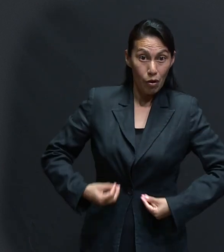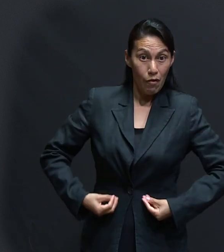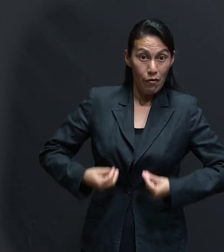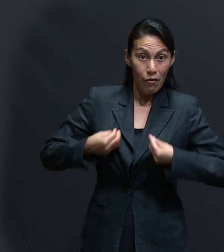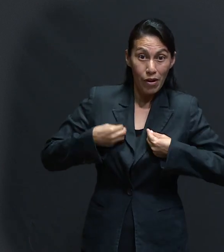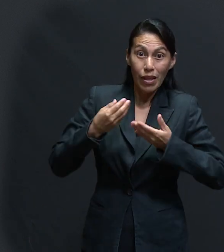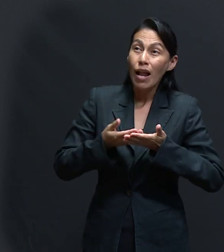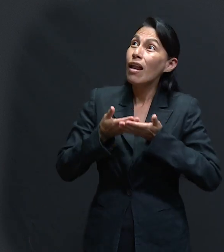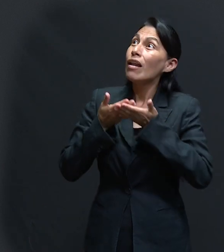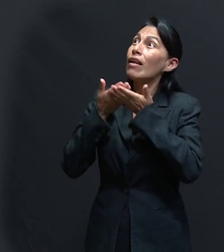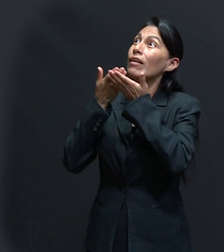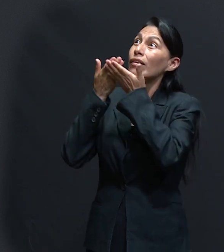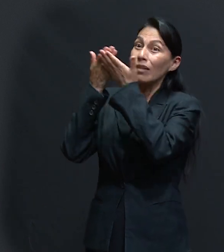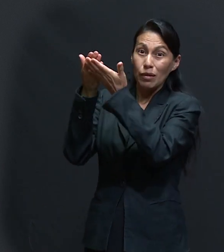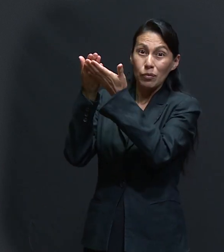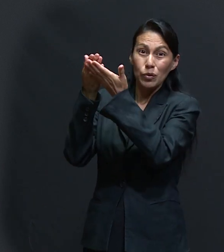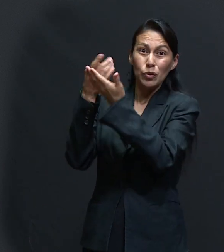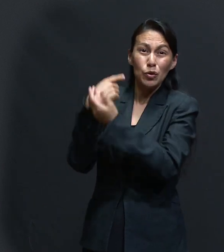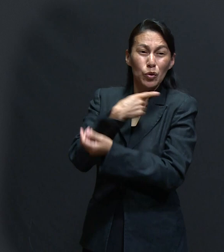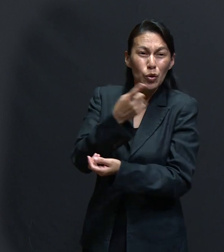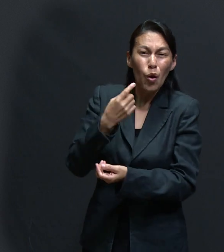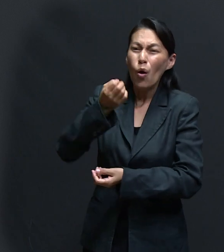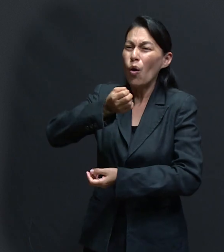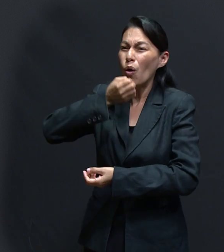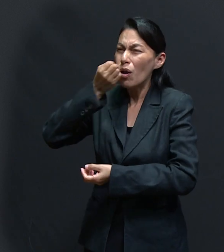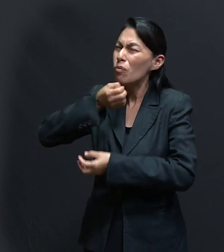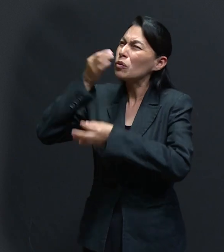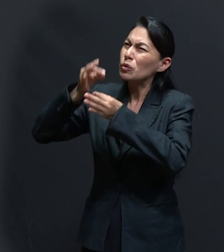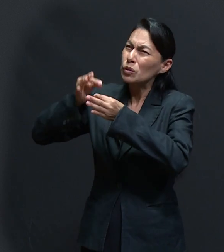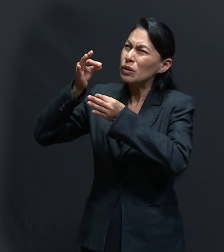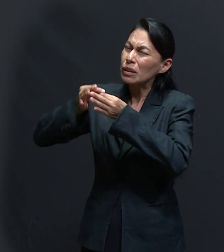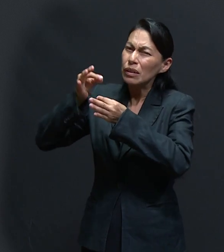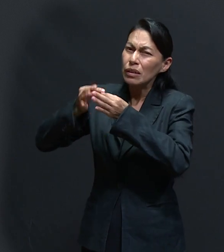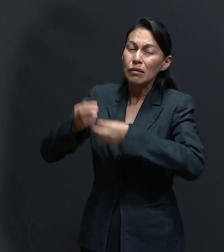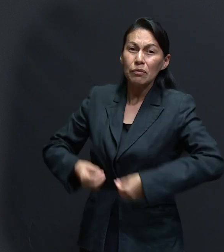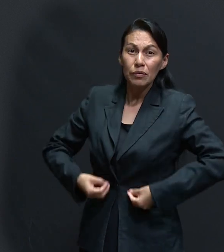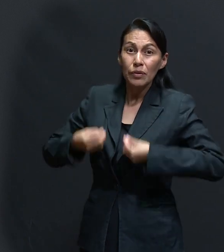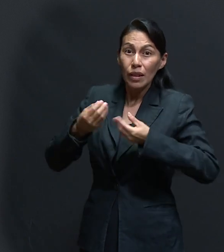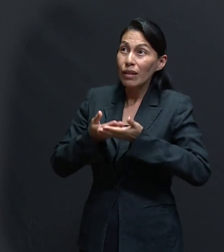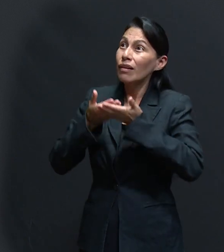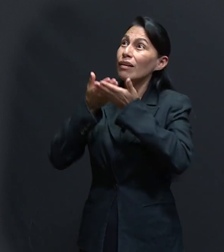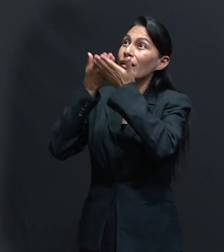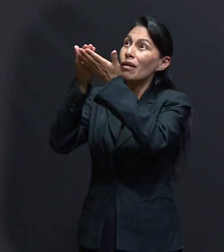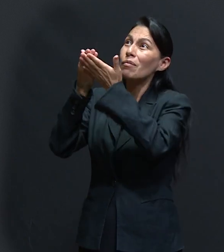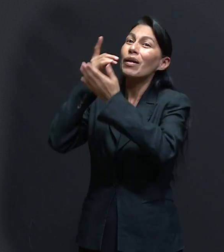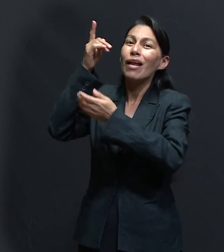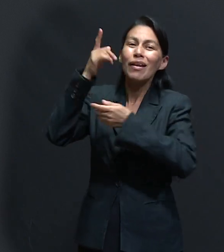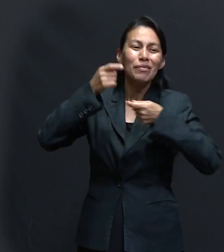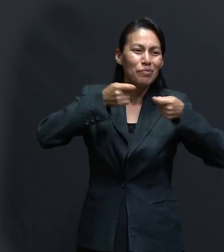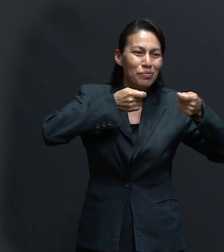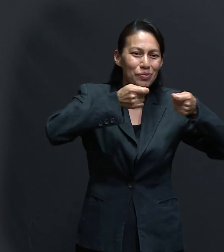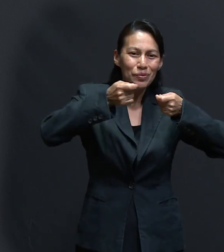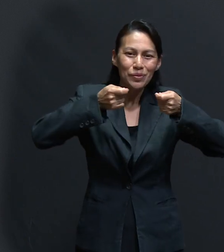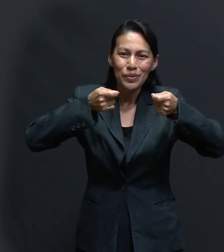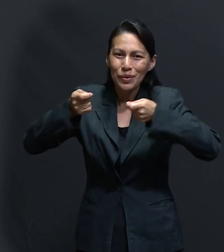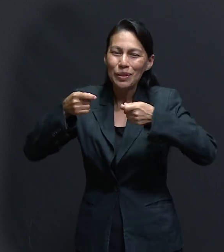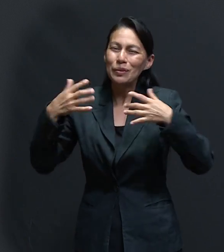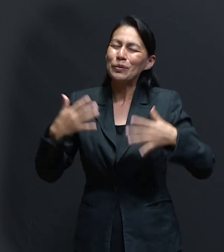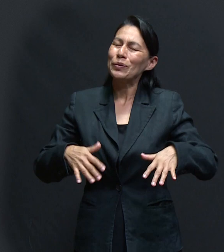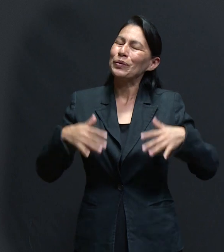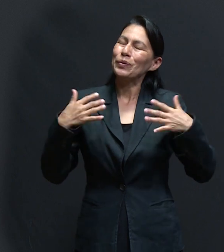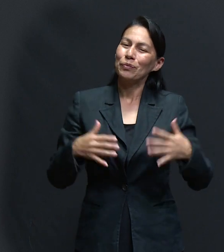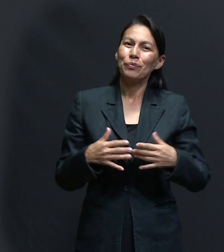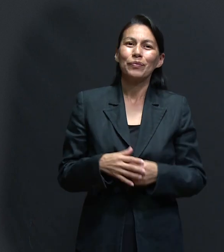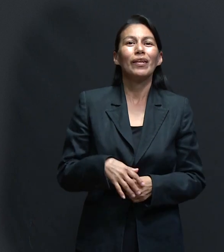nuestra vida si le hemos entregado en oración nuestra vida la gracia del señor